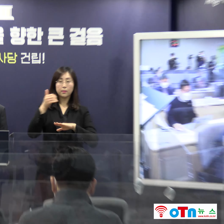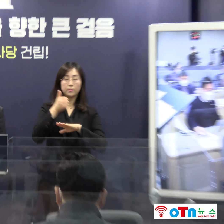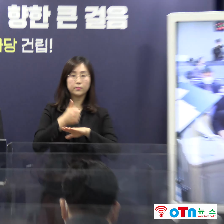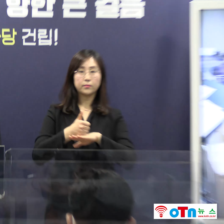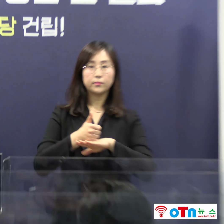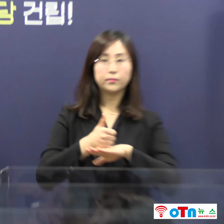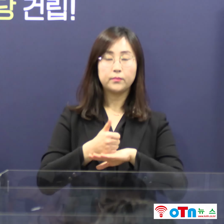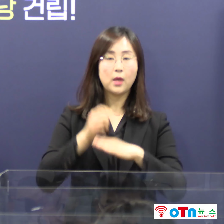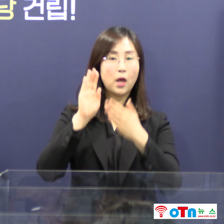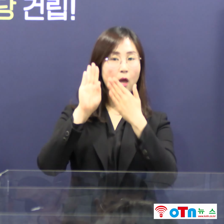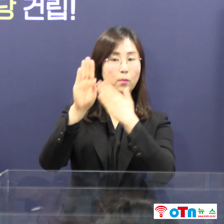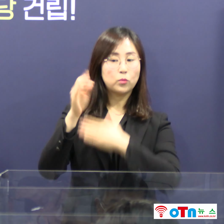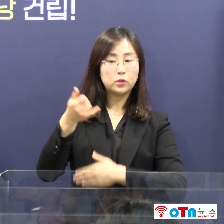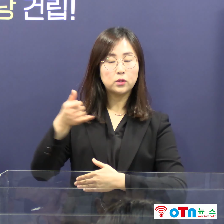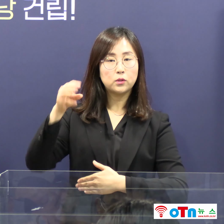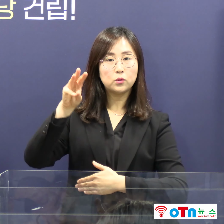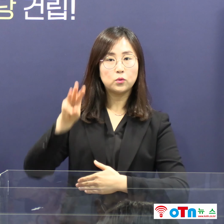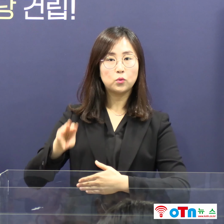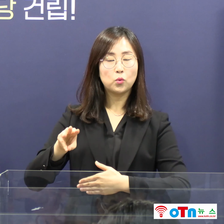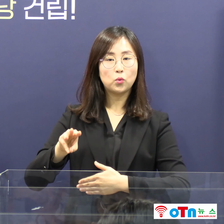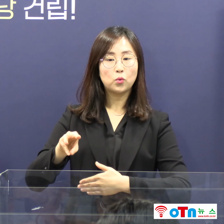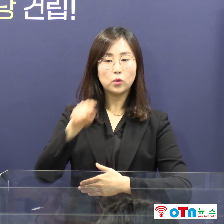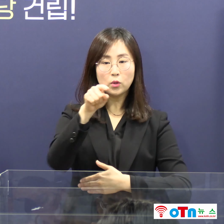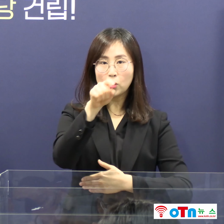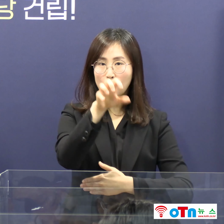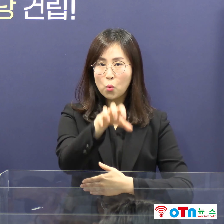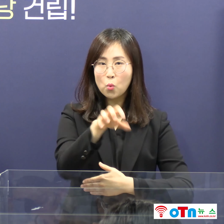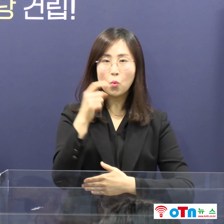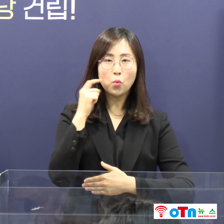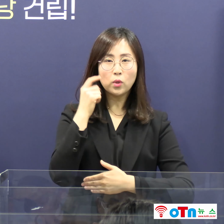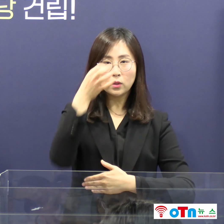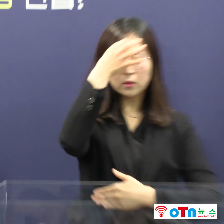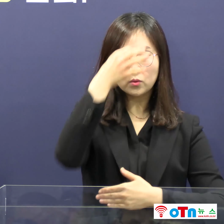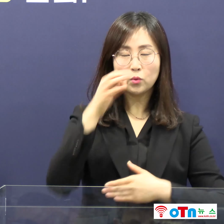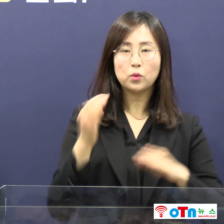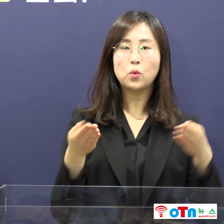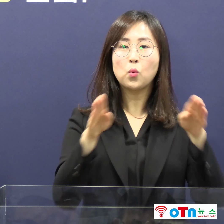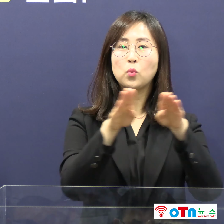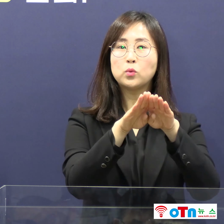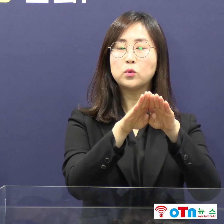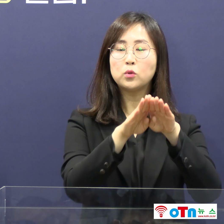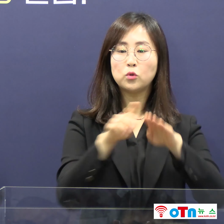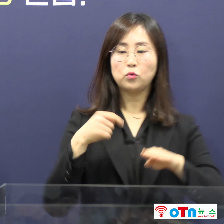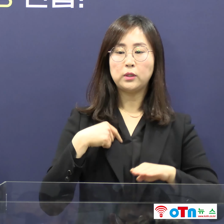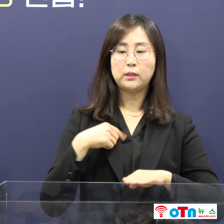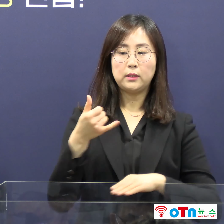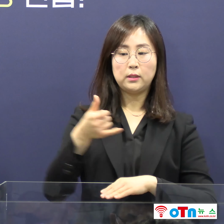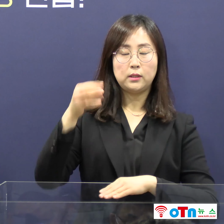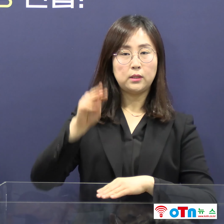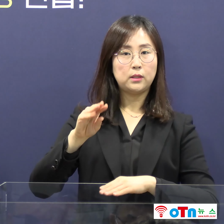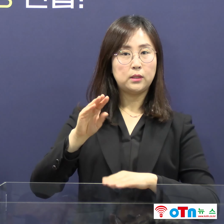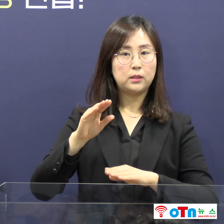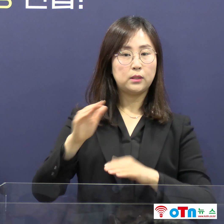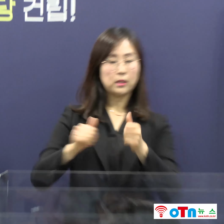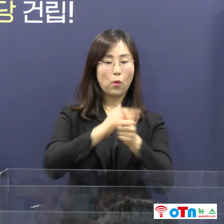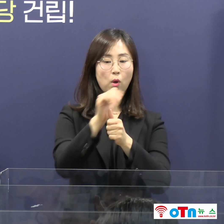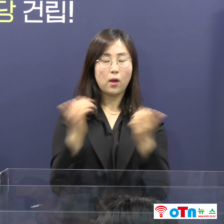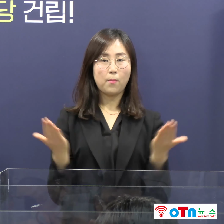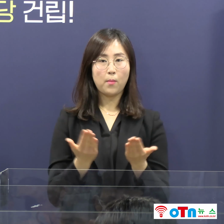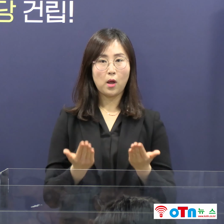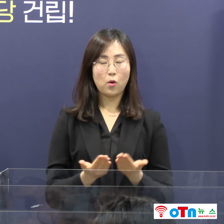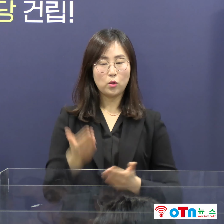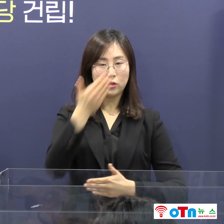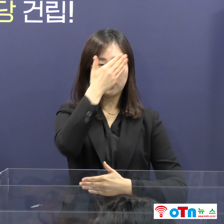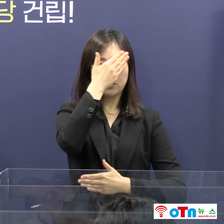마지막으로 앞으로 우리 시는 세종예술의 전당이 행정수도 세종에 걸맞게 전국 차별화된